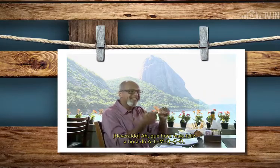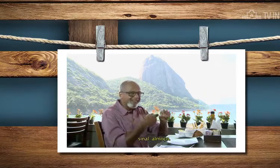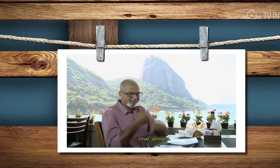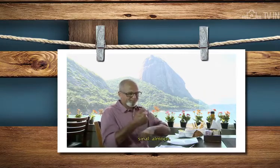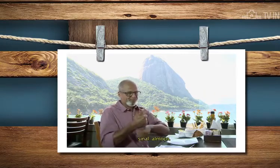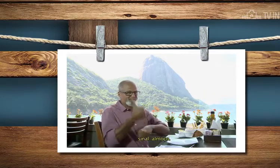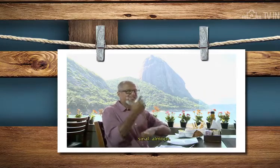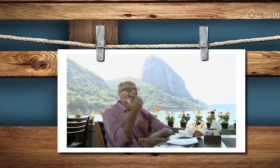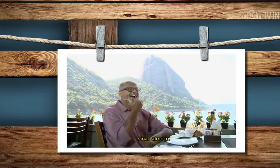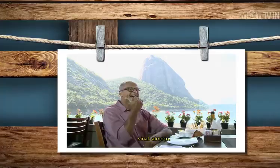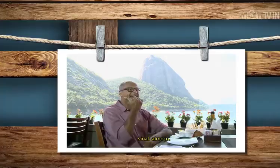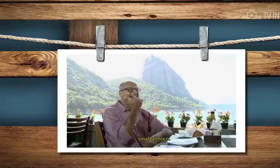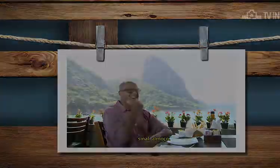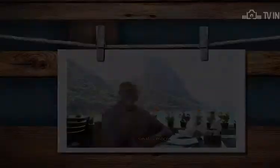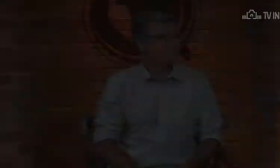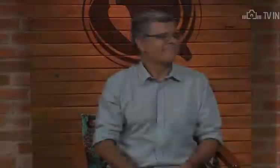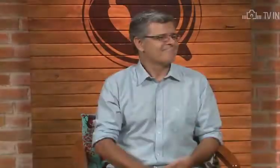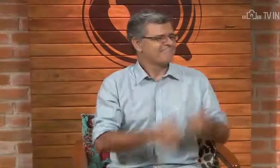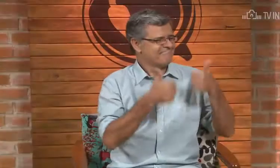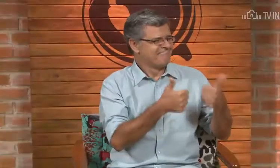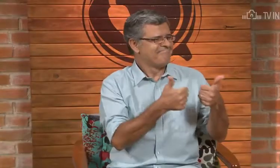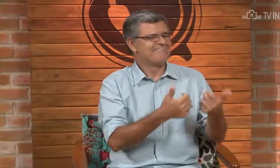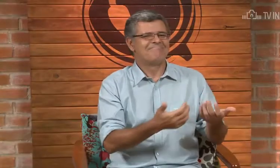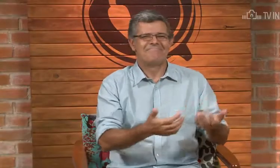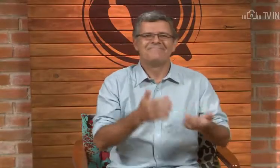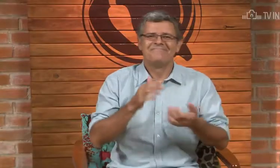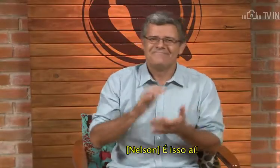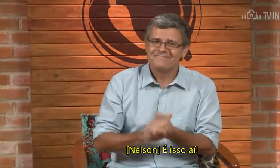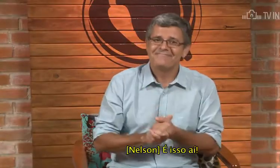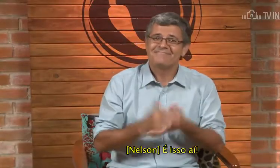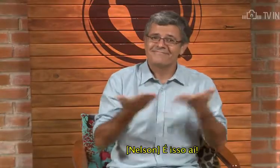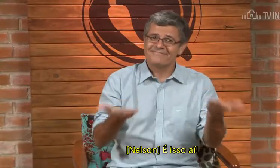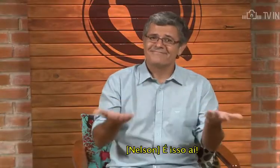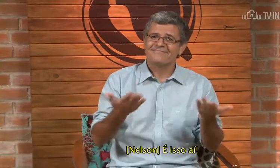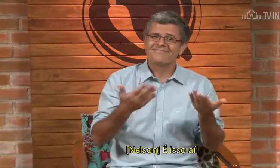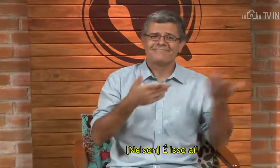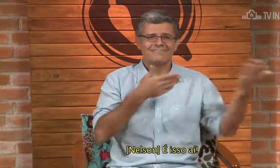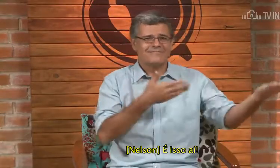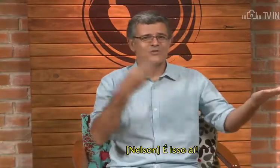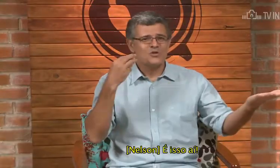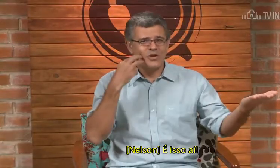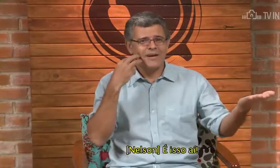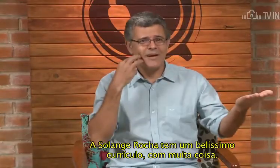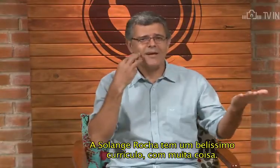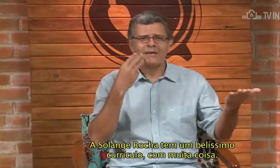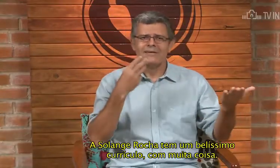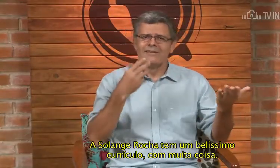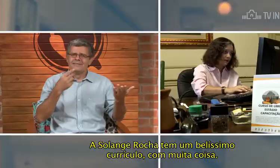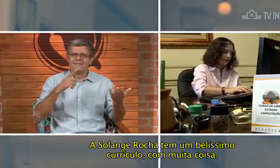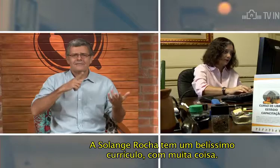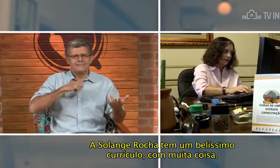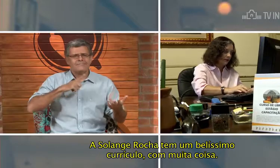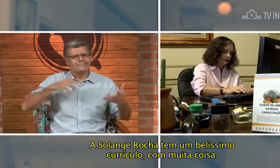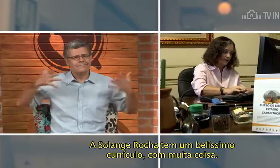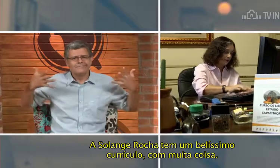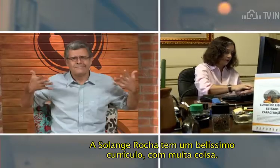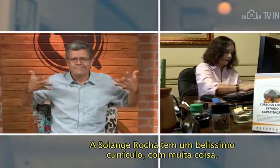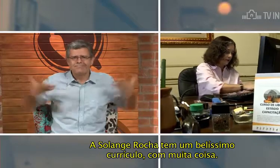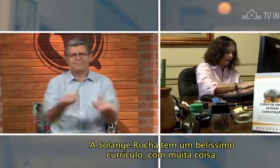para É isso aí. A Solange Rocha tem um bom